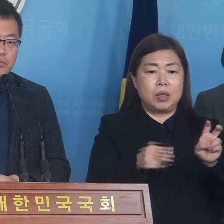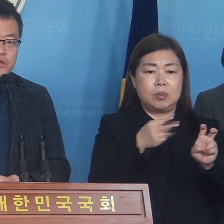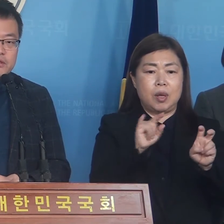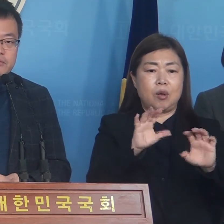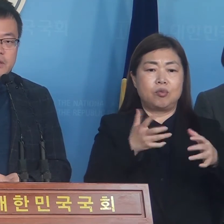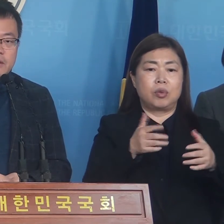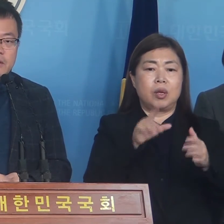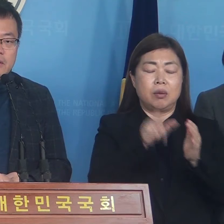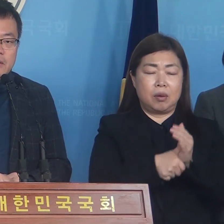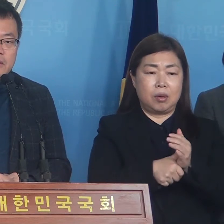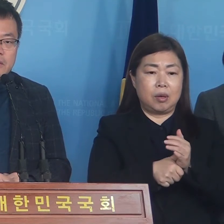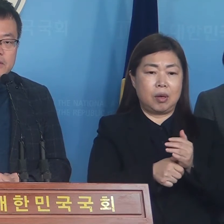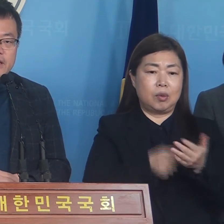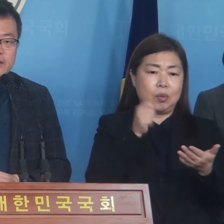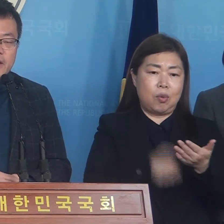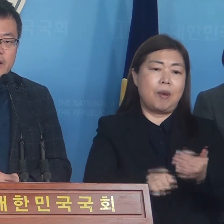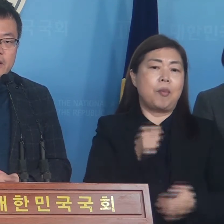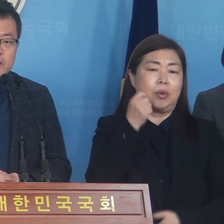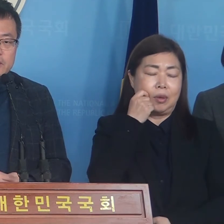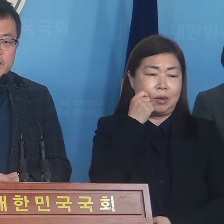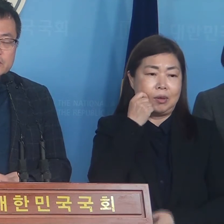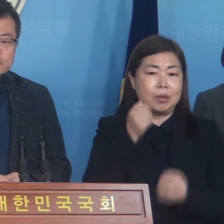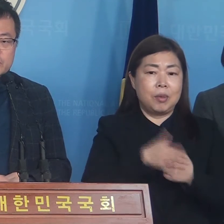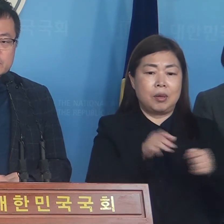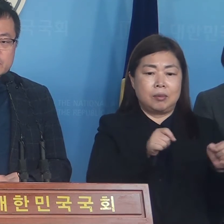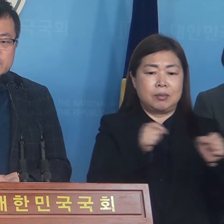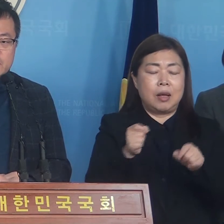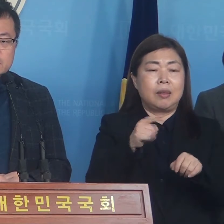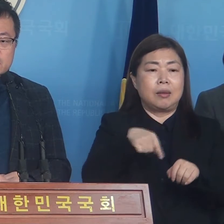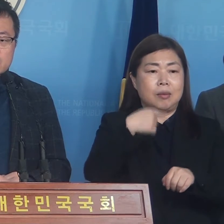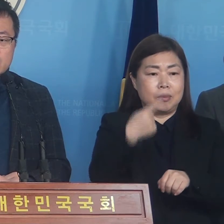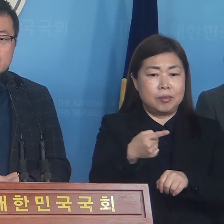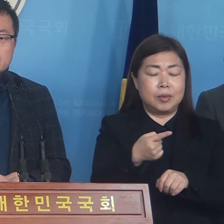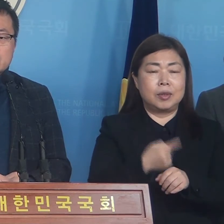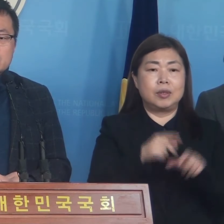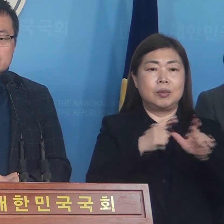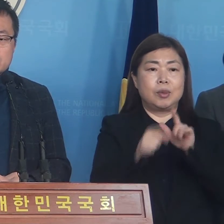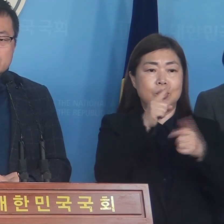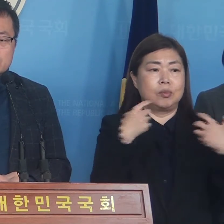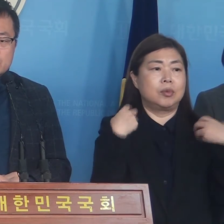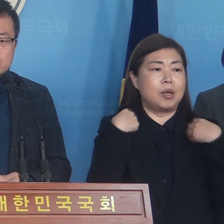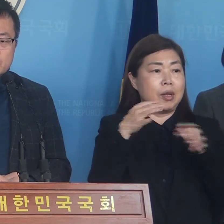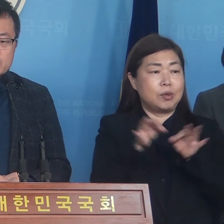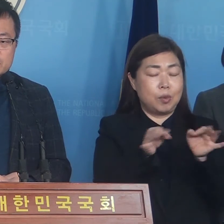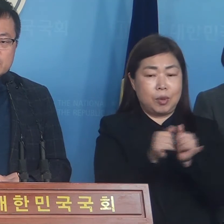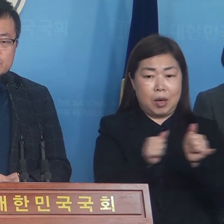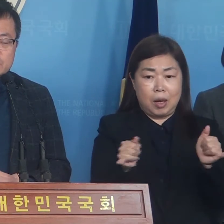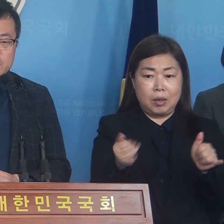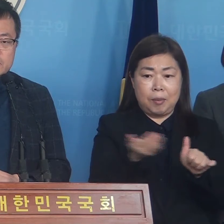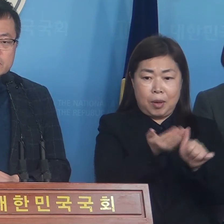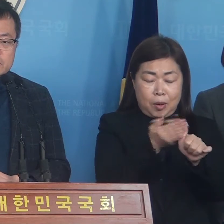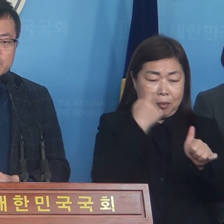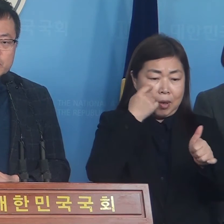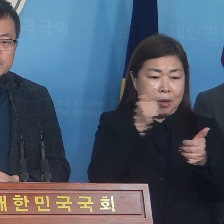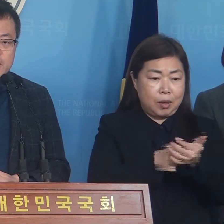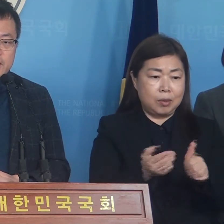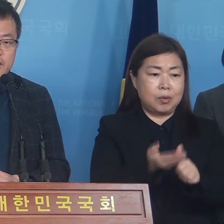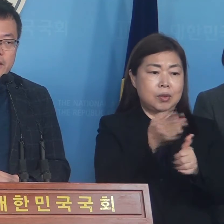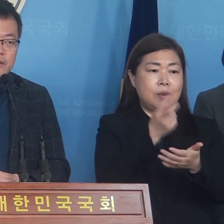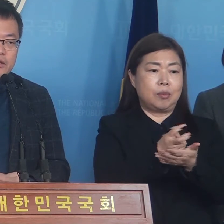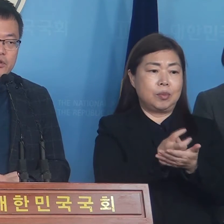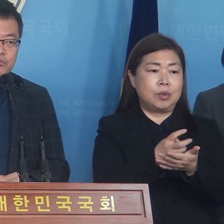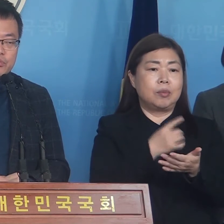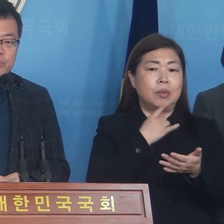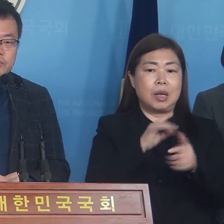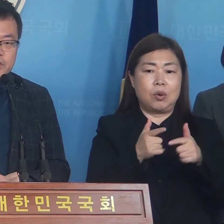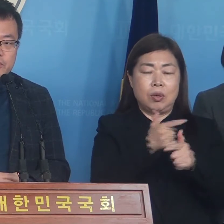통과가 못됐습니다. 차기에 지방정부에서 이런 상점가를 발굴하고 육성하는 정책